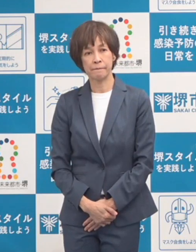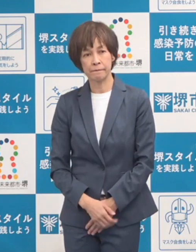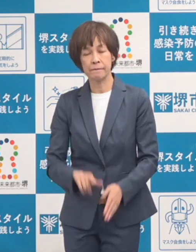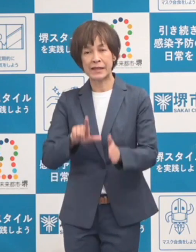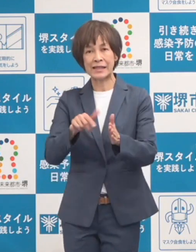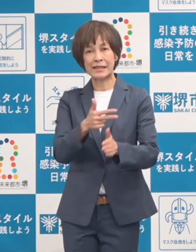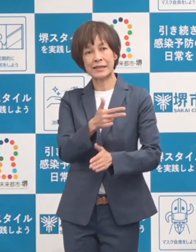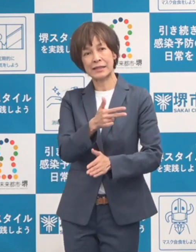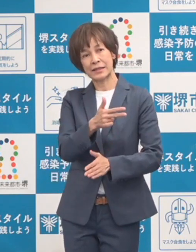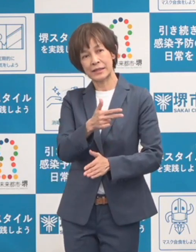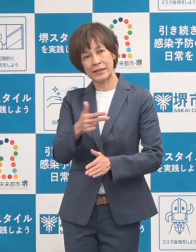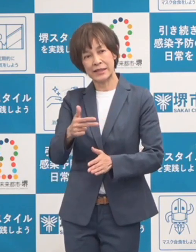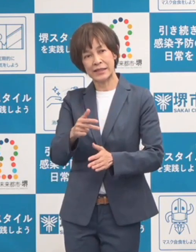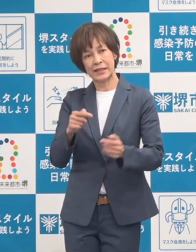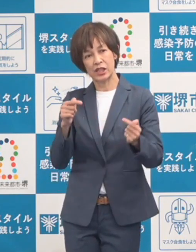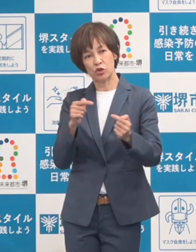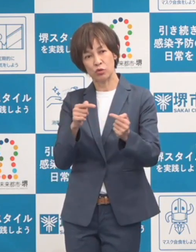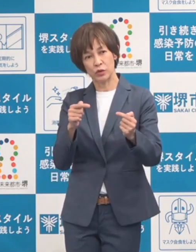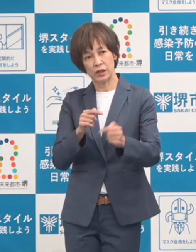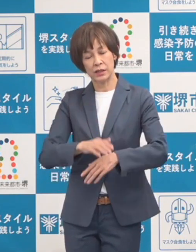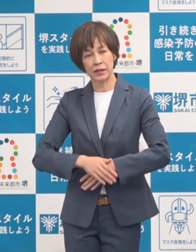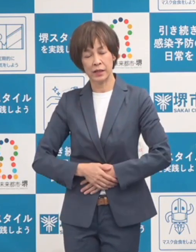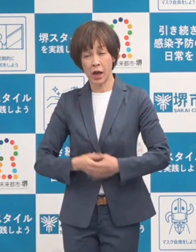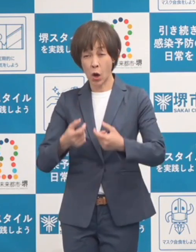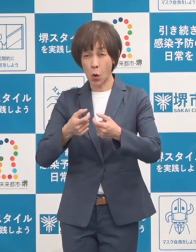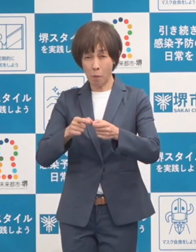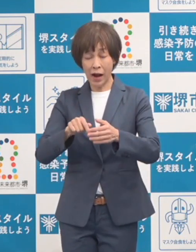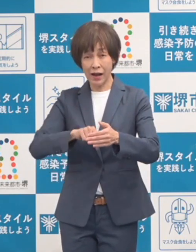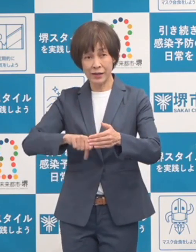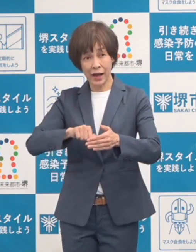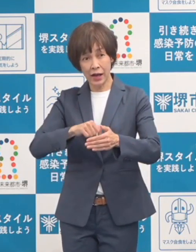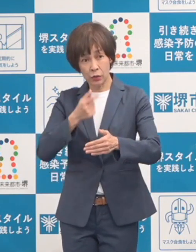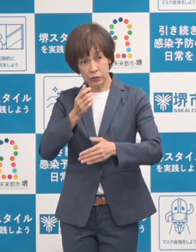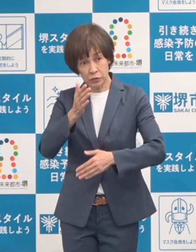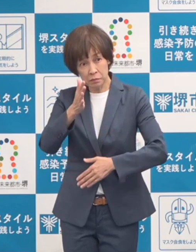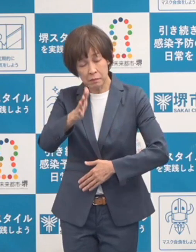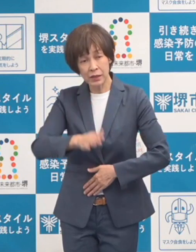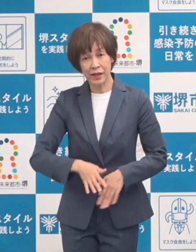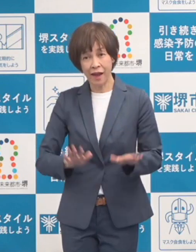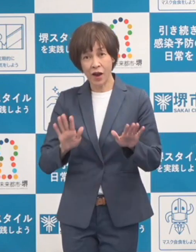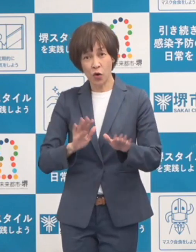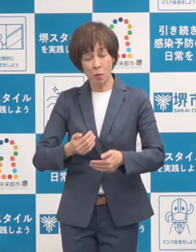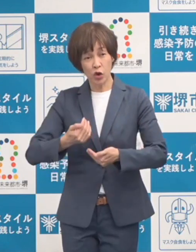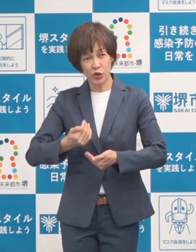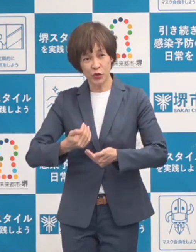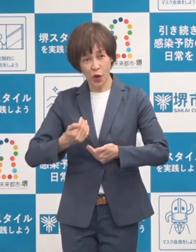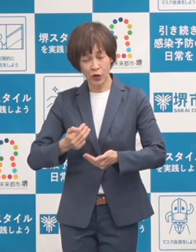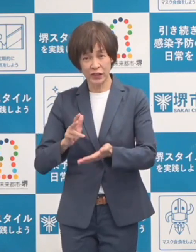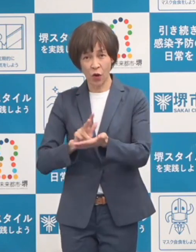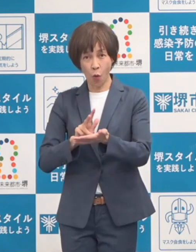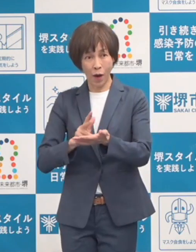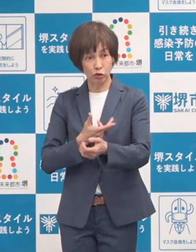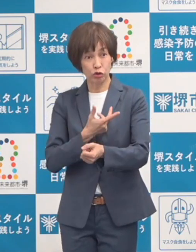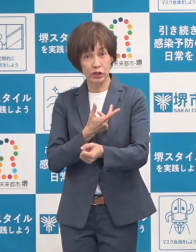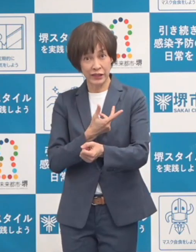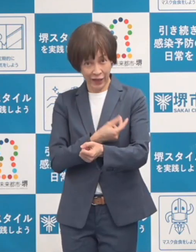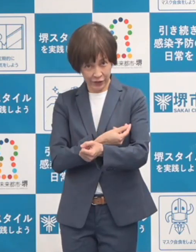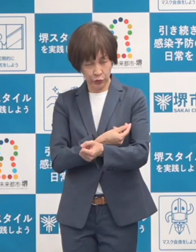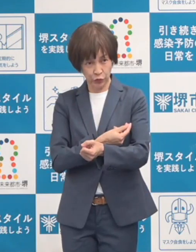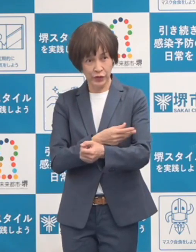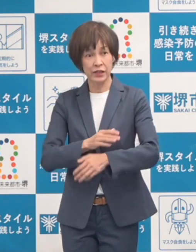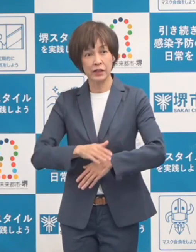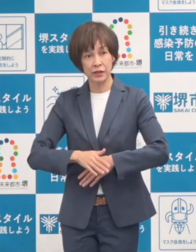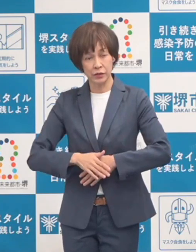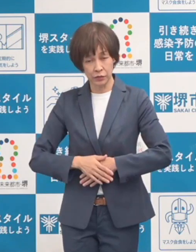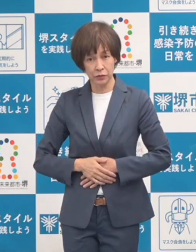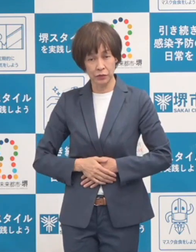時事通信の小西です。細かい点なんですけれども、乳幼児のワクチン接種について、生